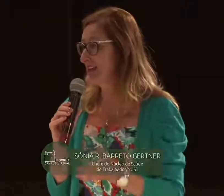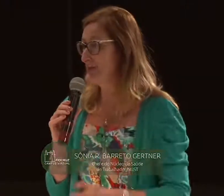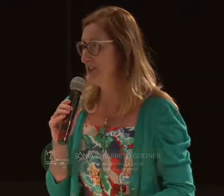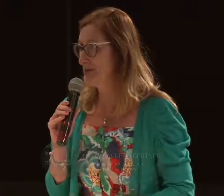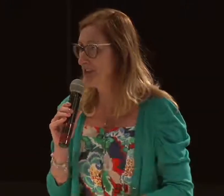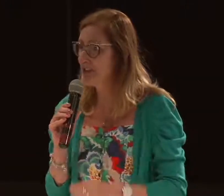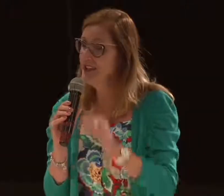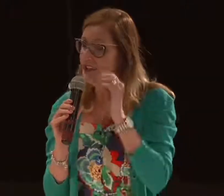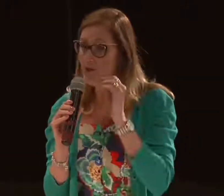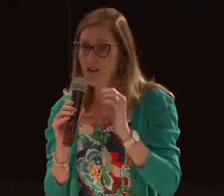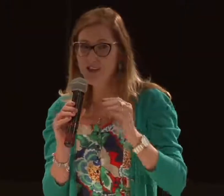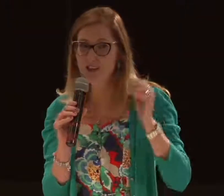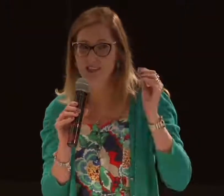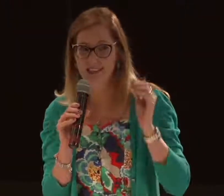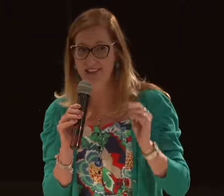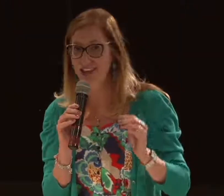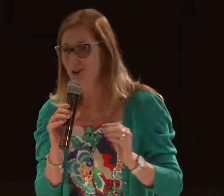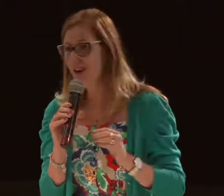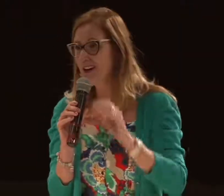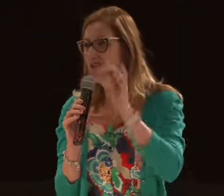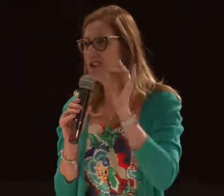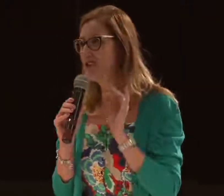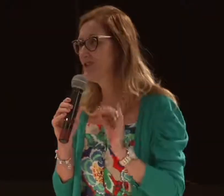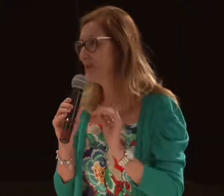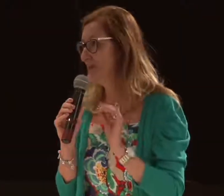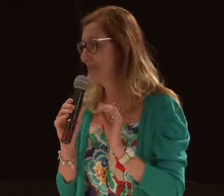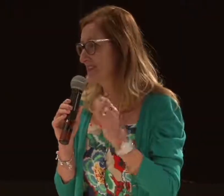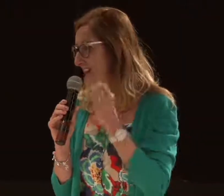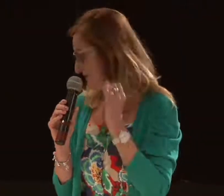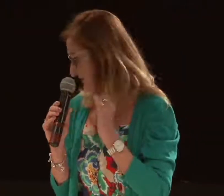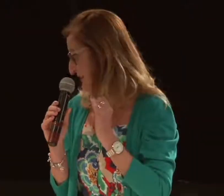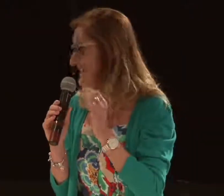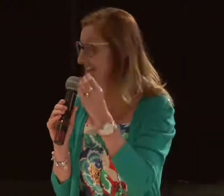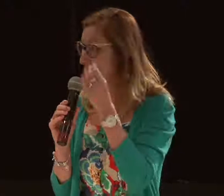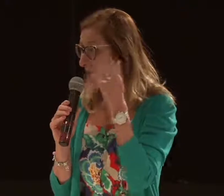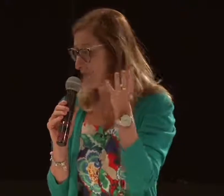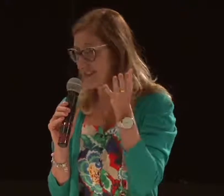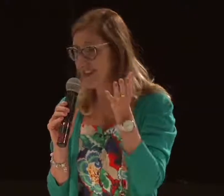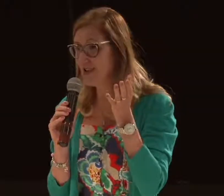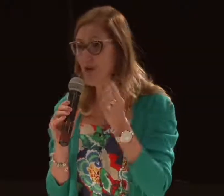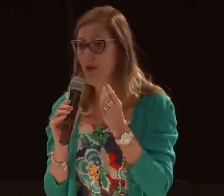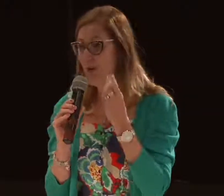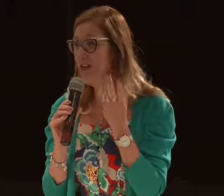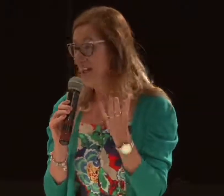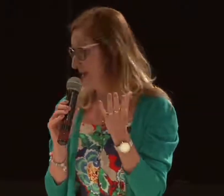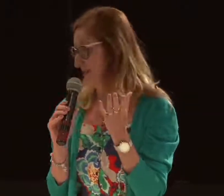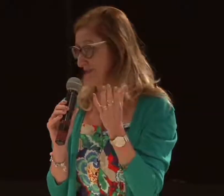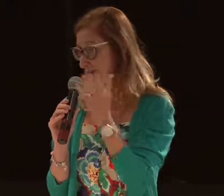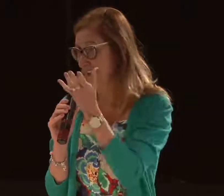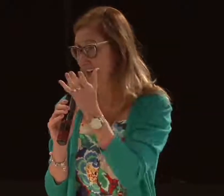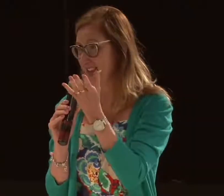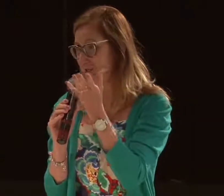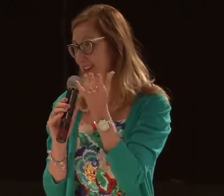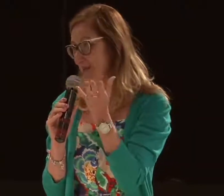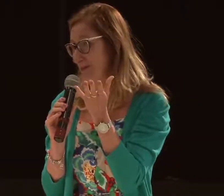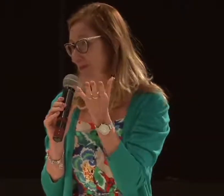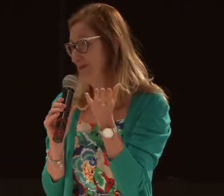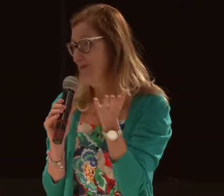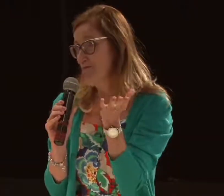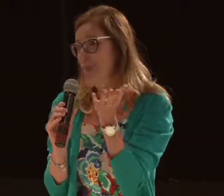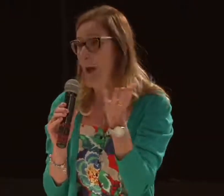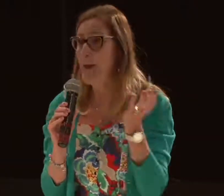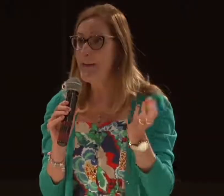às 10h30 da manhã. Infelizmente, até ainda agora, não tinham pensado e nem conseguido um intérprete para eles, para